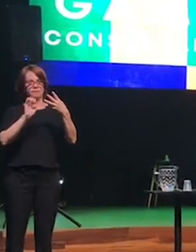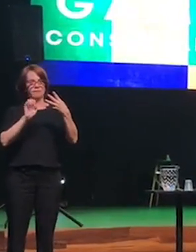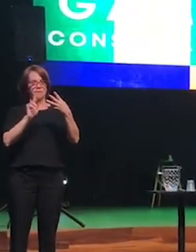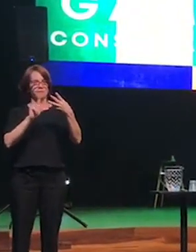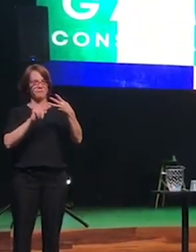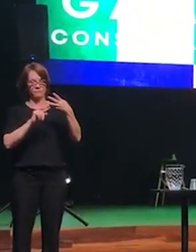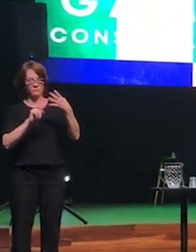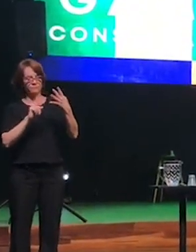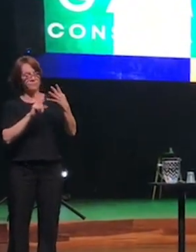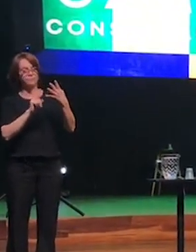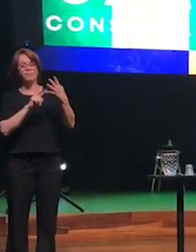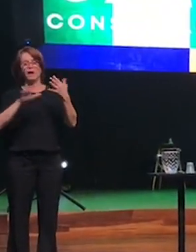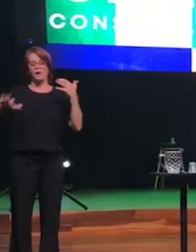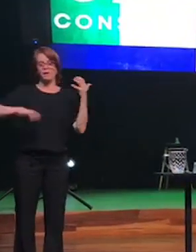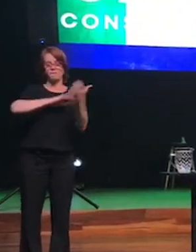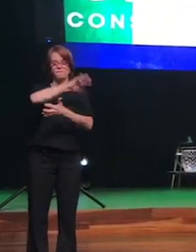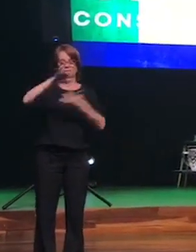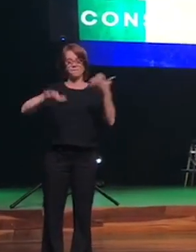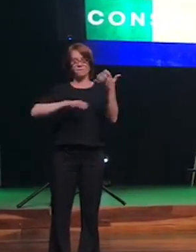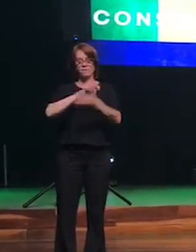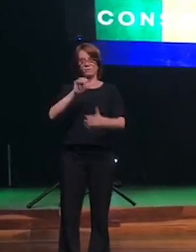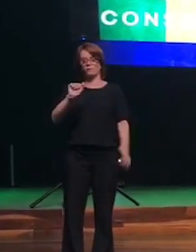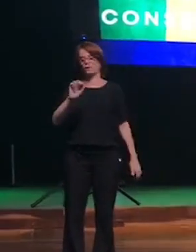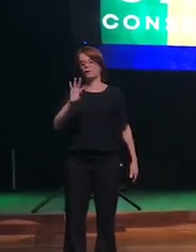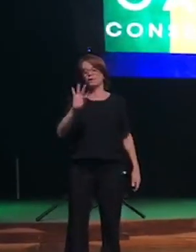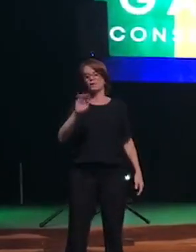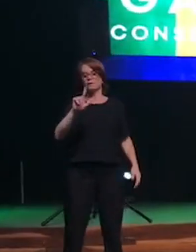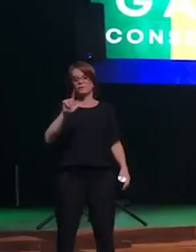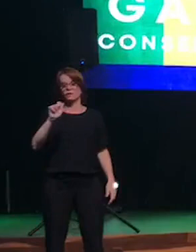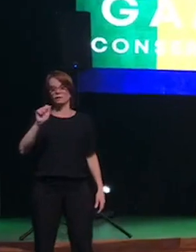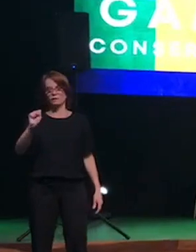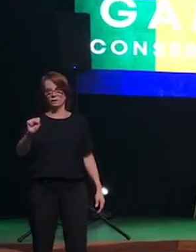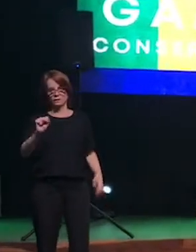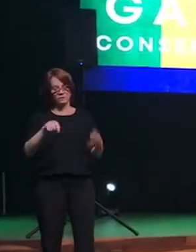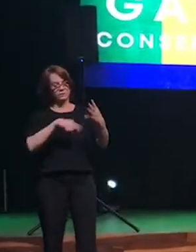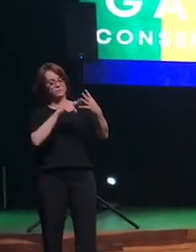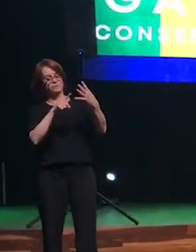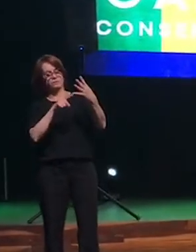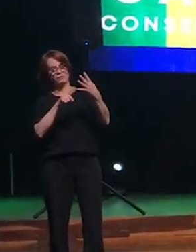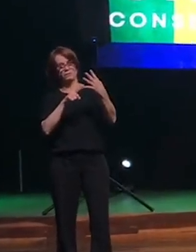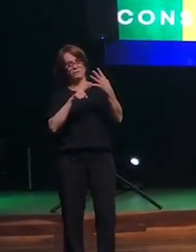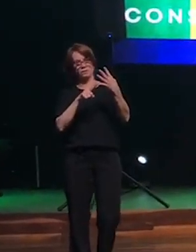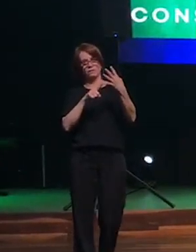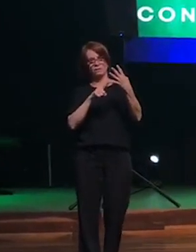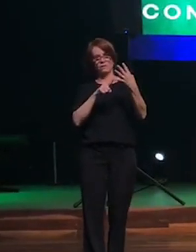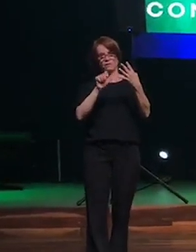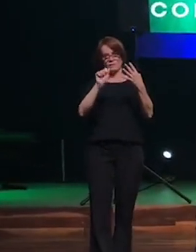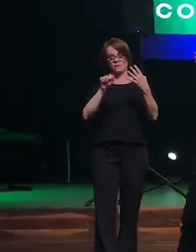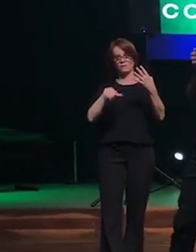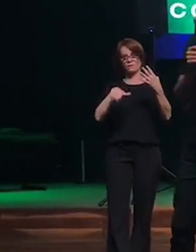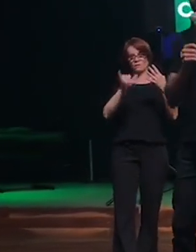A Revolta de Atlas. A Revolta de Atlas é de Ayn